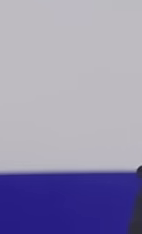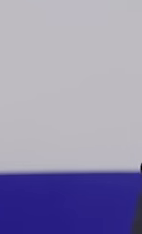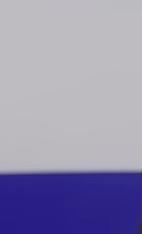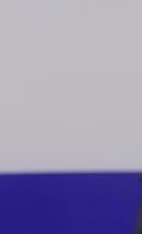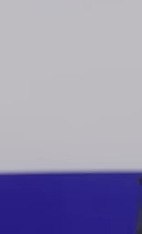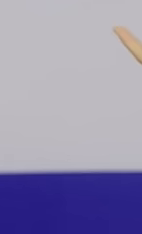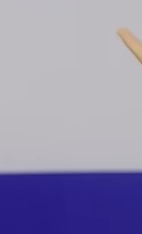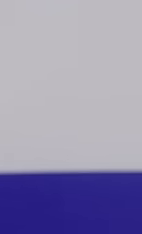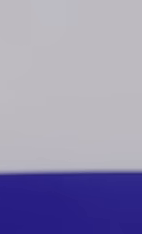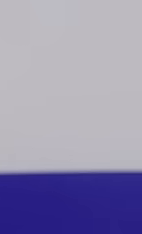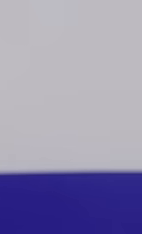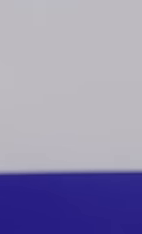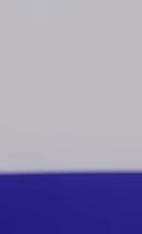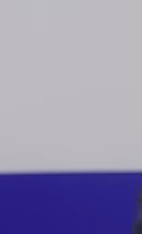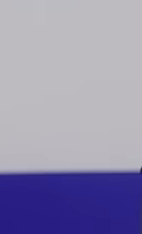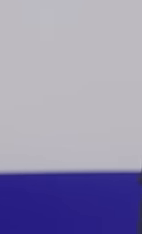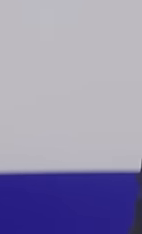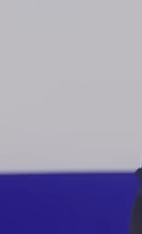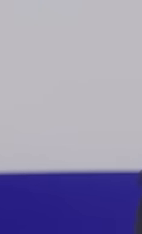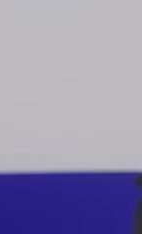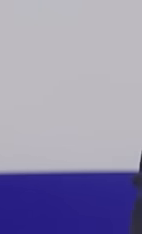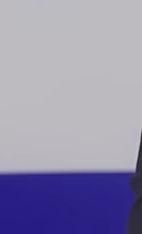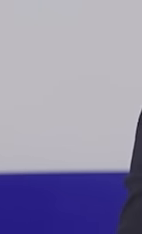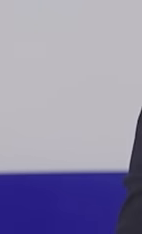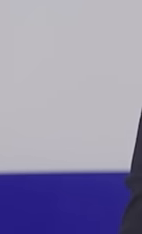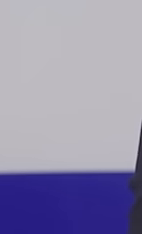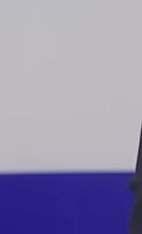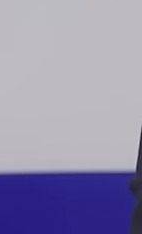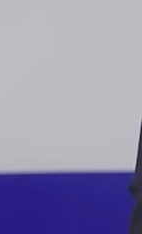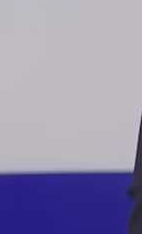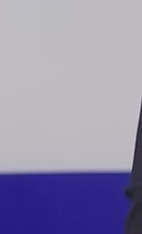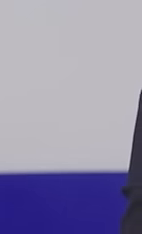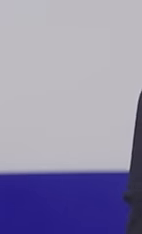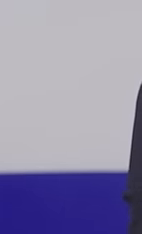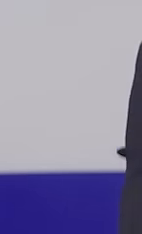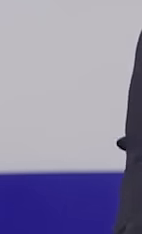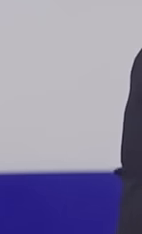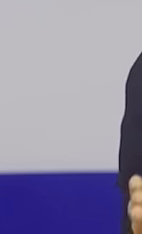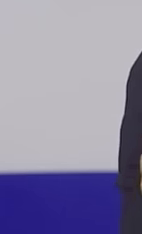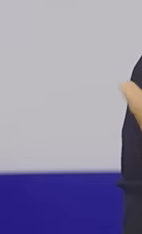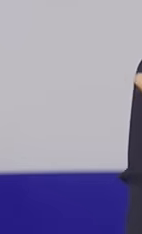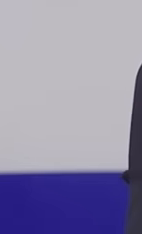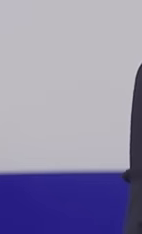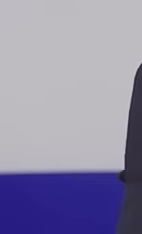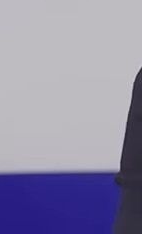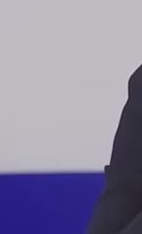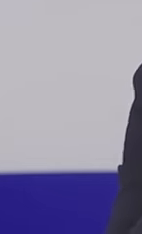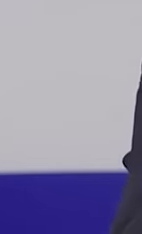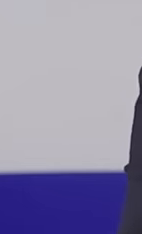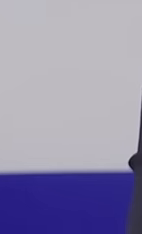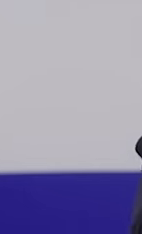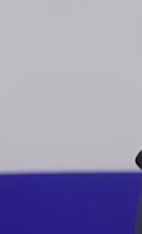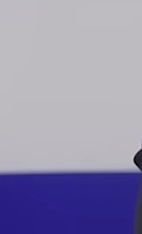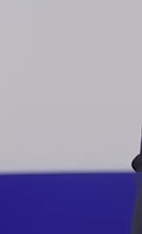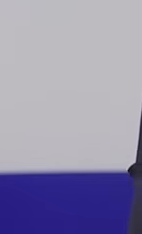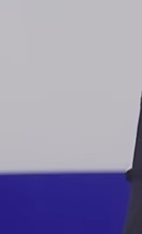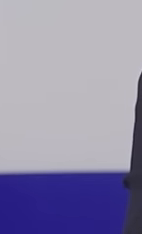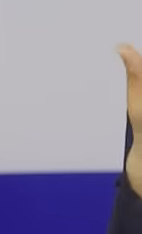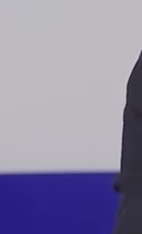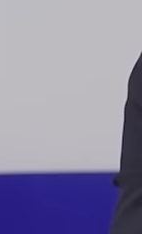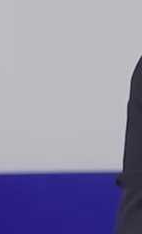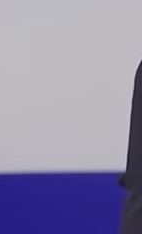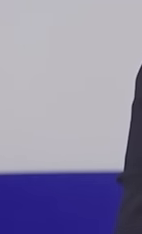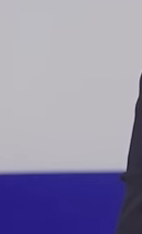5년을 시행하고 이제 10년까지 보장하고 그 후도 계속 연장을 하게 하겠다 했는데 제가 도지사가 이제 떠나고 나니까 그